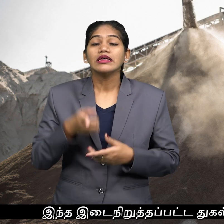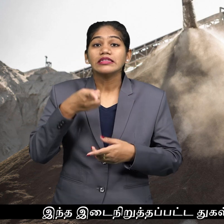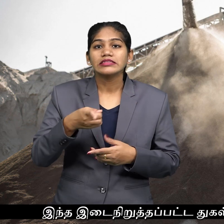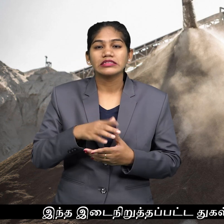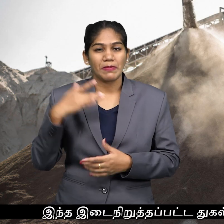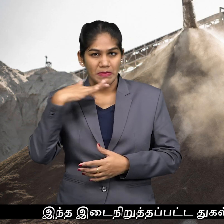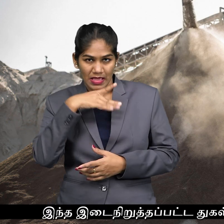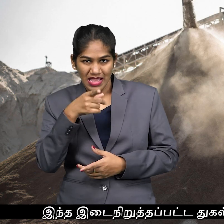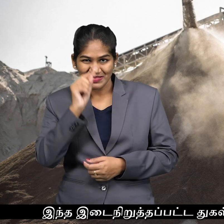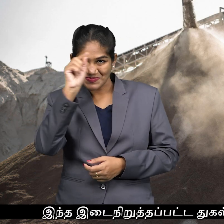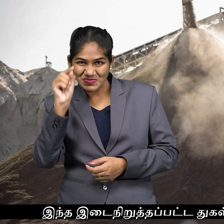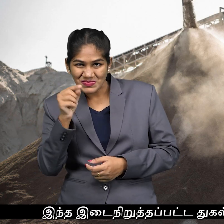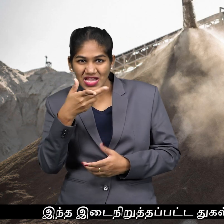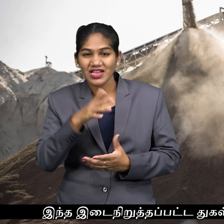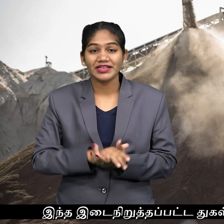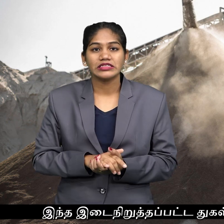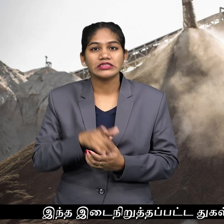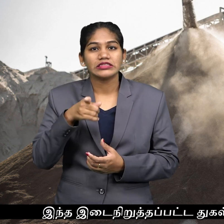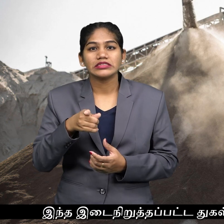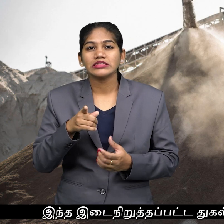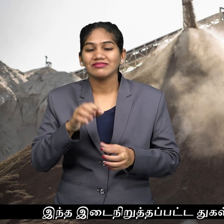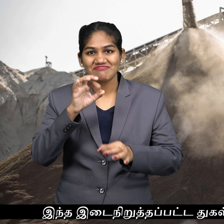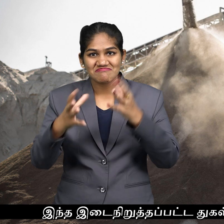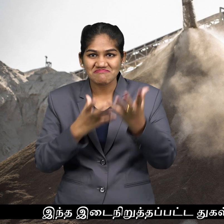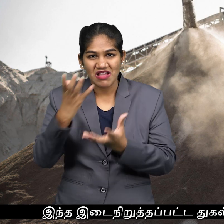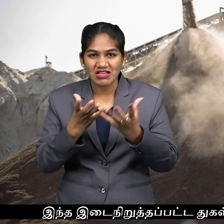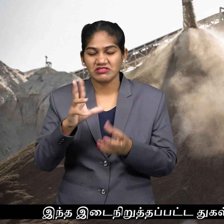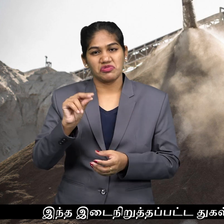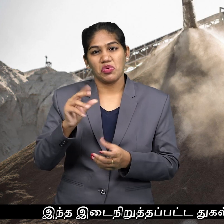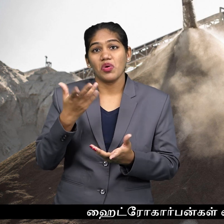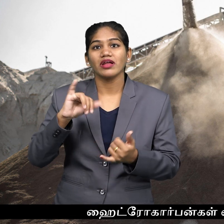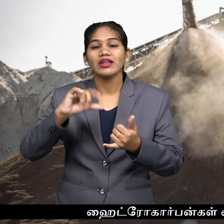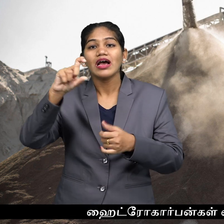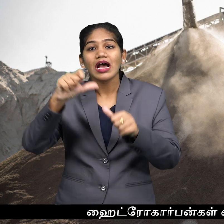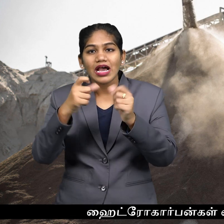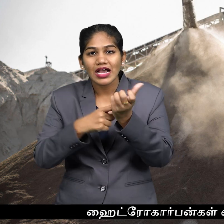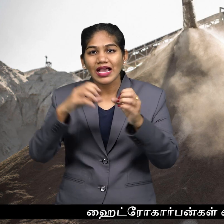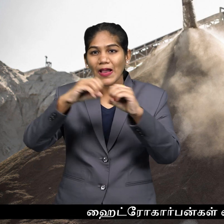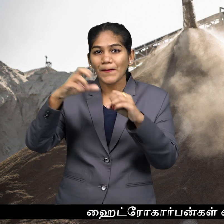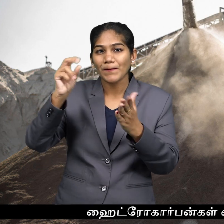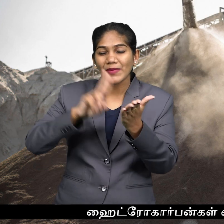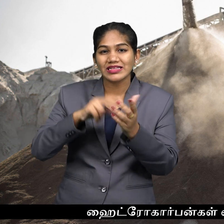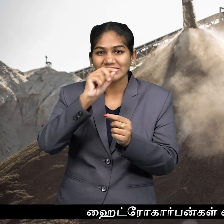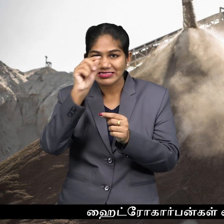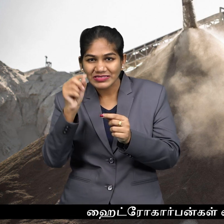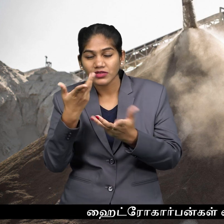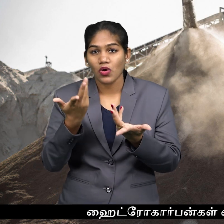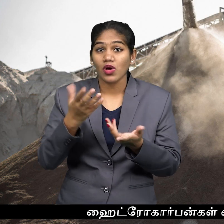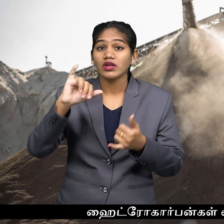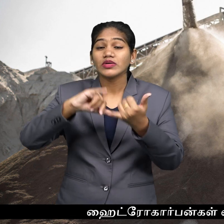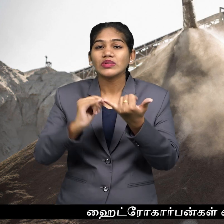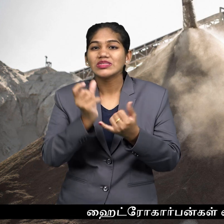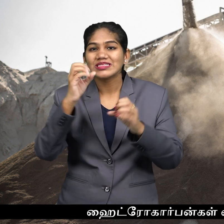இந்த இடைநிறுத்தப்பட்ட துகள்கள் எரிக்கப்படாத கார்பன் துகள்கள் அல்லது ஹைட்ரோகார்பன்கள் எனப்படும்